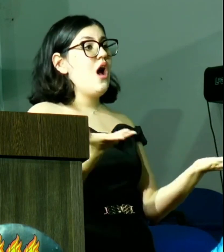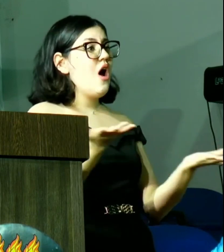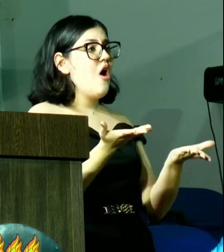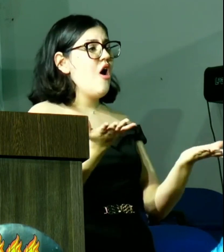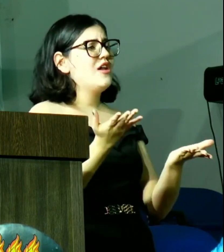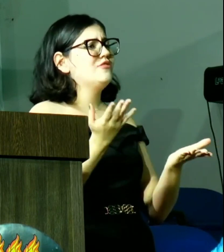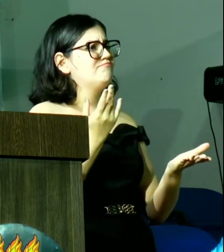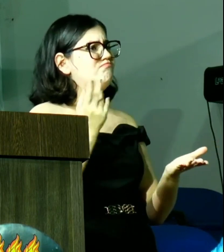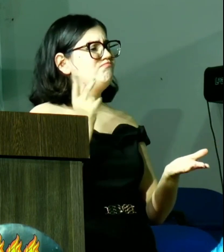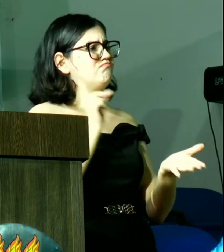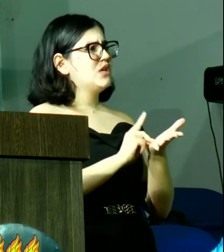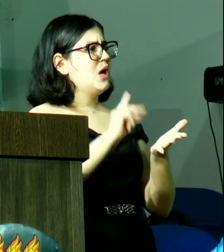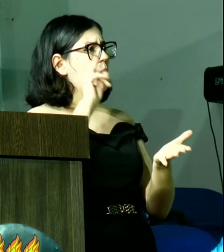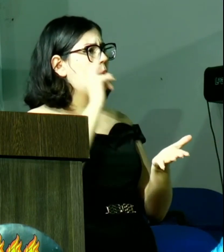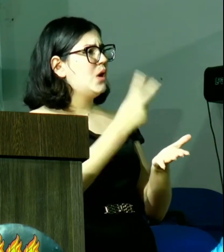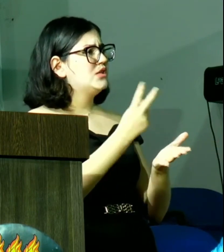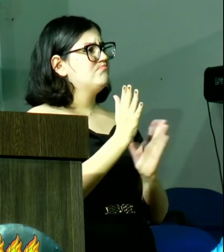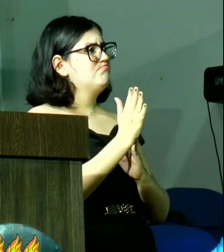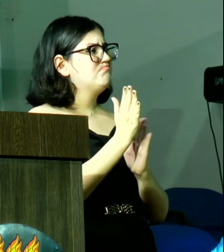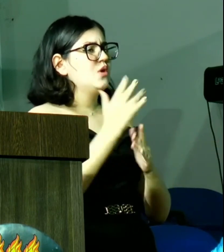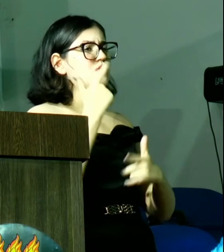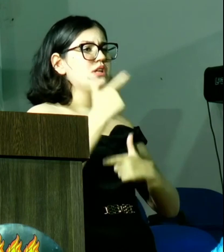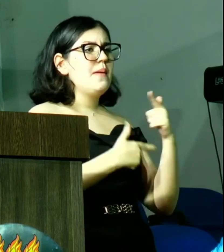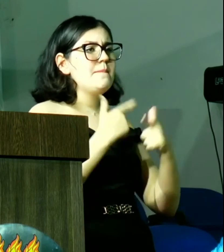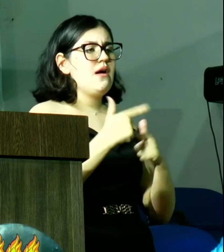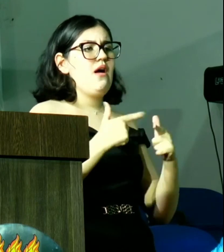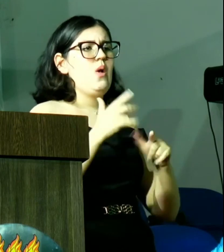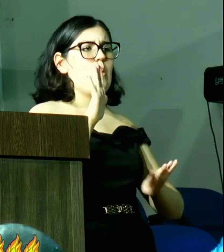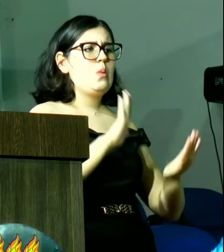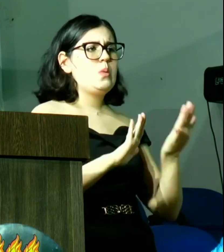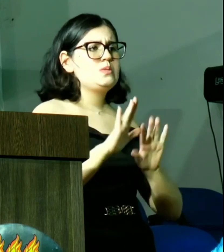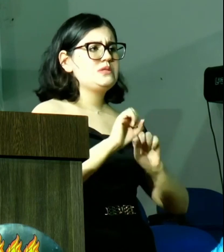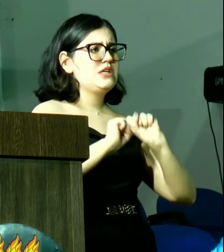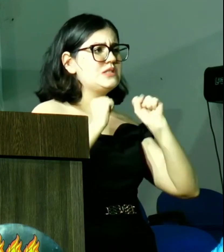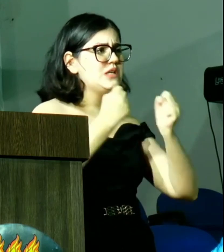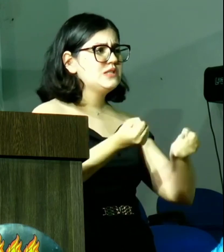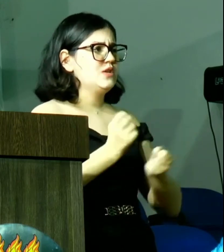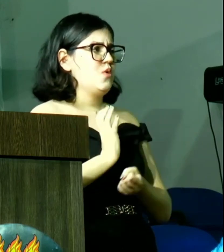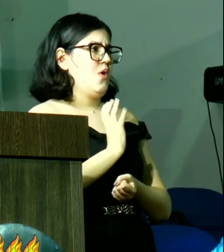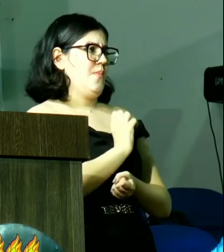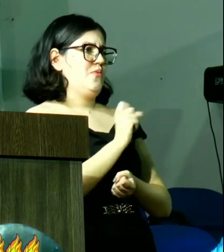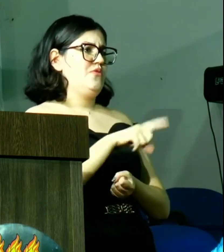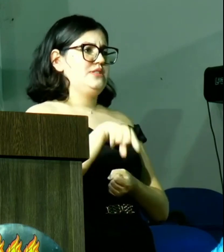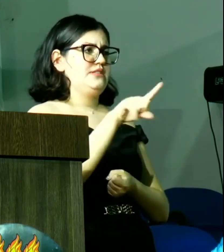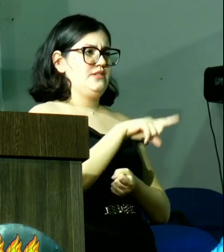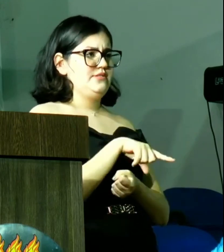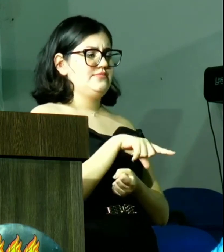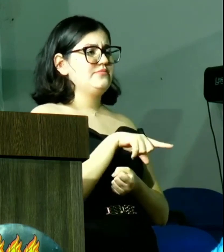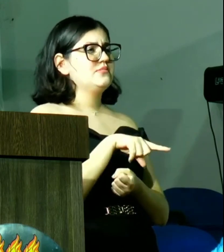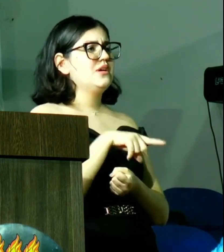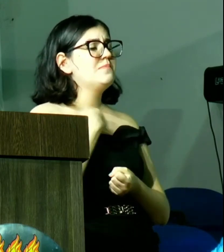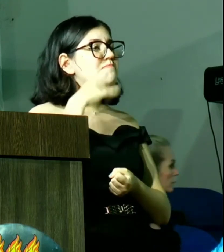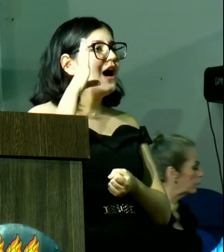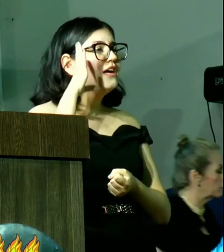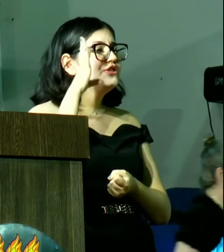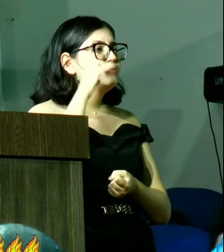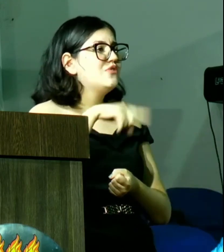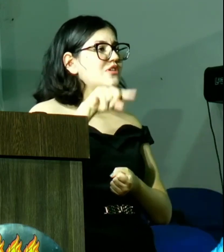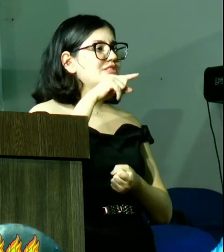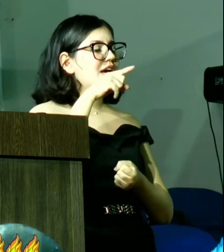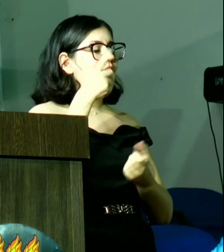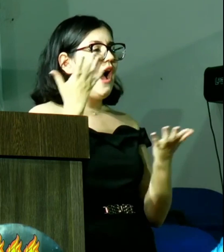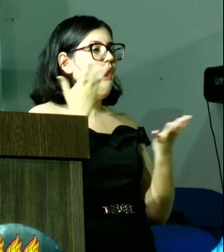o trabalho, o cuidado, a dedicação e o amor ofertados. Imagino quantas lembranças vêm à